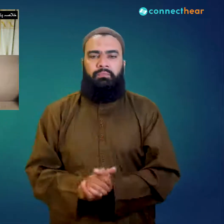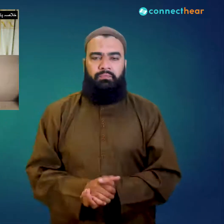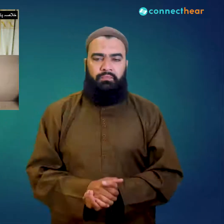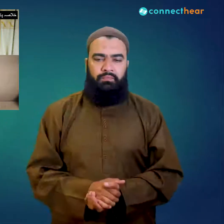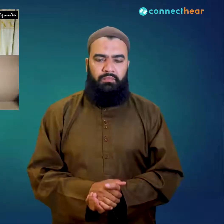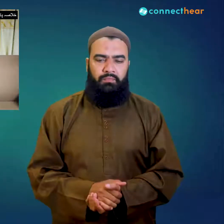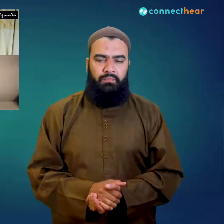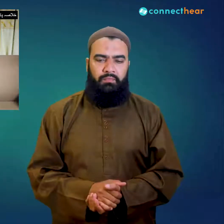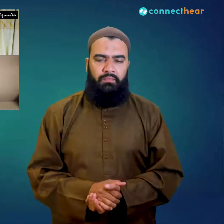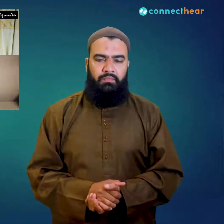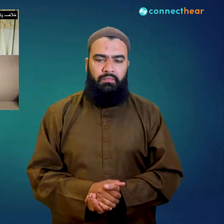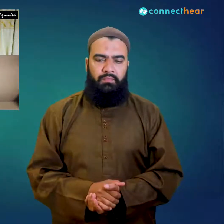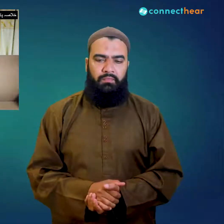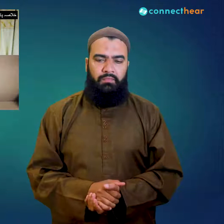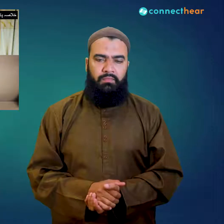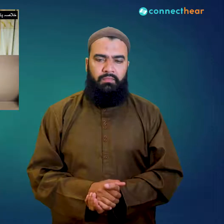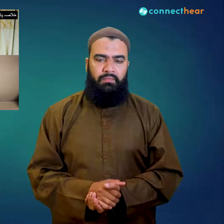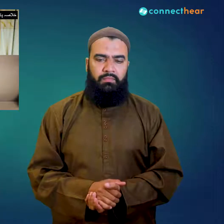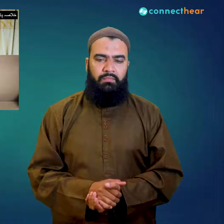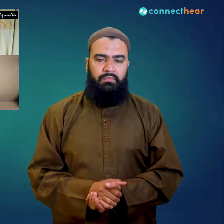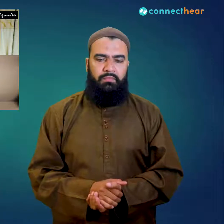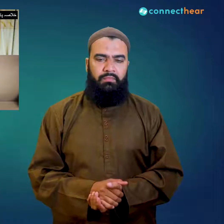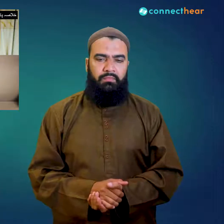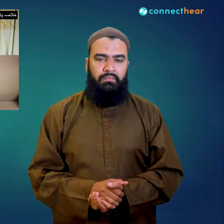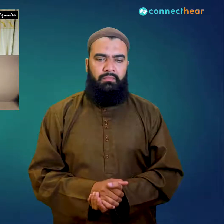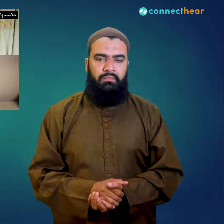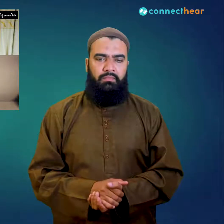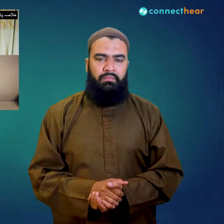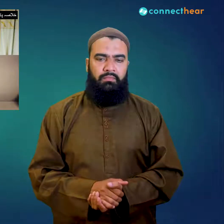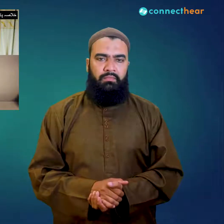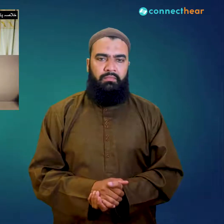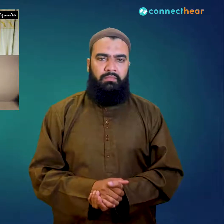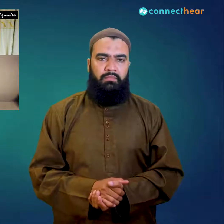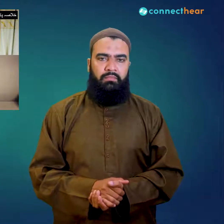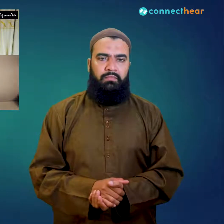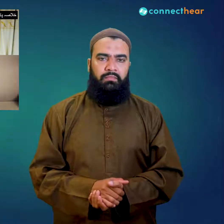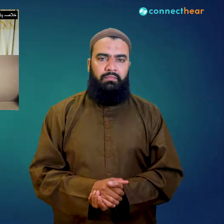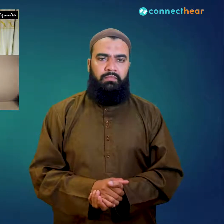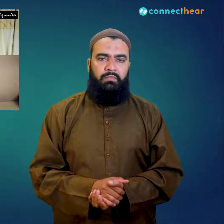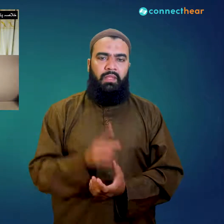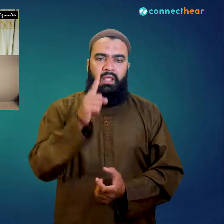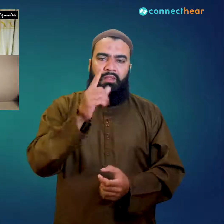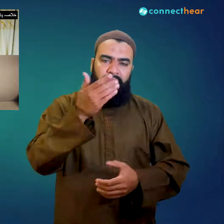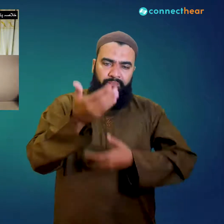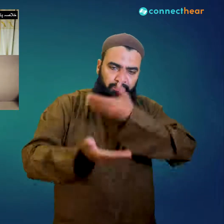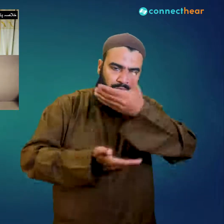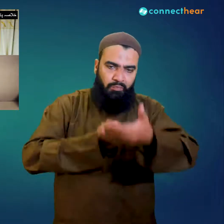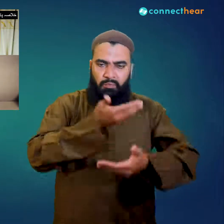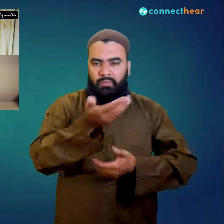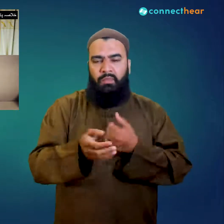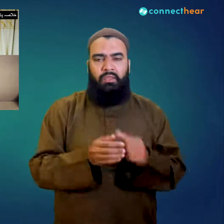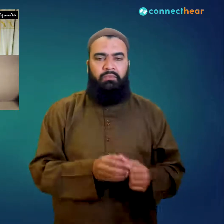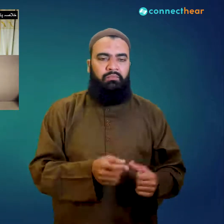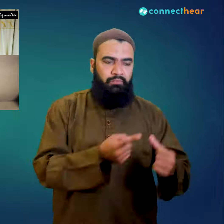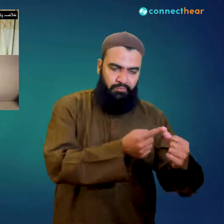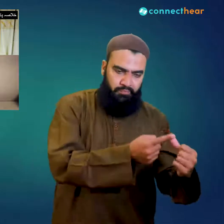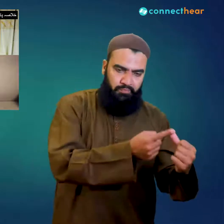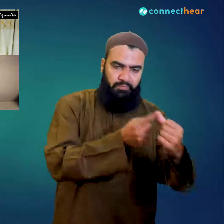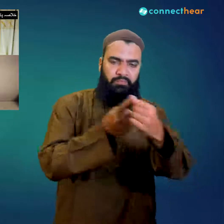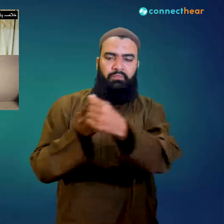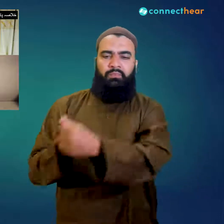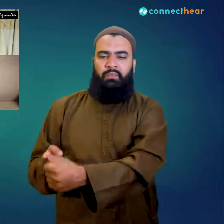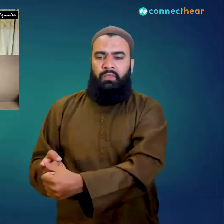ایک صورت بتا دی گئی کہ کہاں کہاں خرچ کرنا ہے۔ اپنے والدین پر، عزیز و اقارب پر، رشتہ داروں